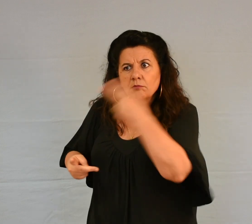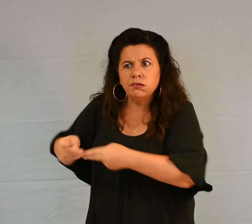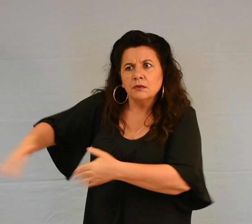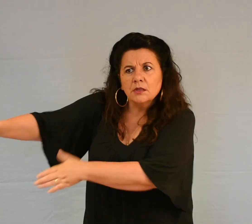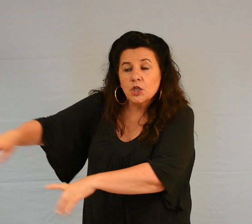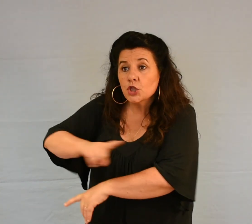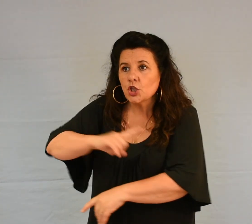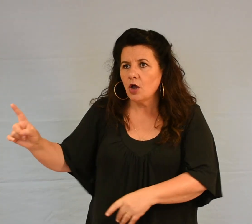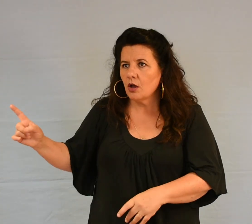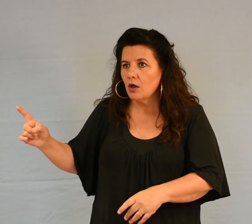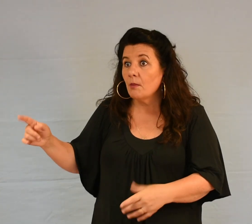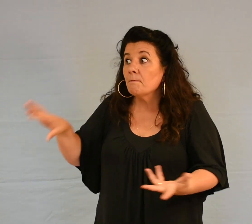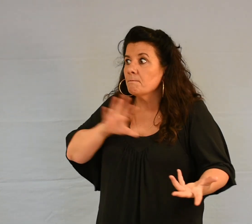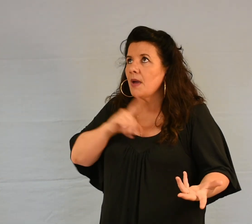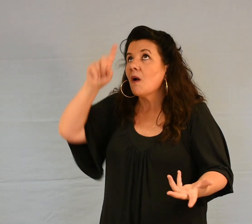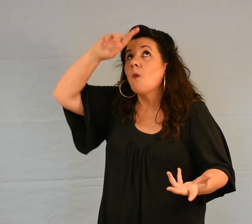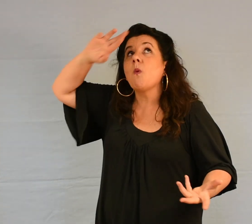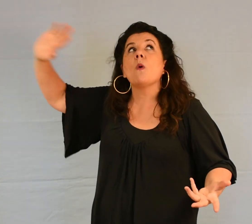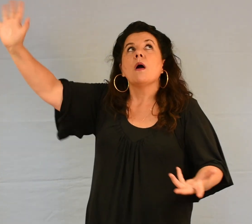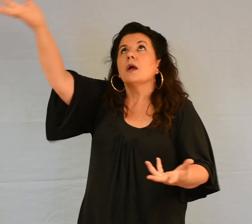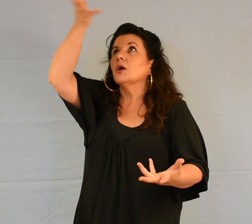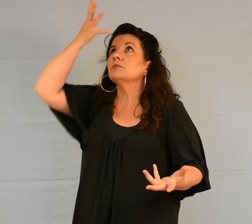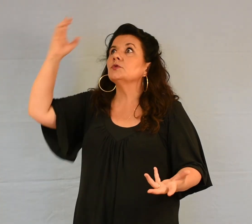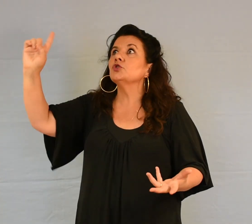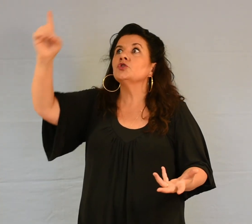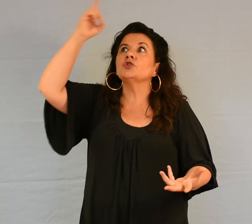car le royaume de Dieu est à ceux qui leur ressemblent.